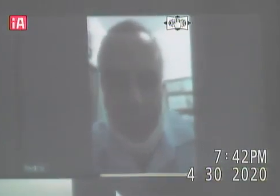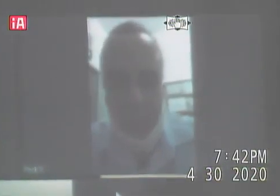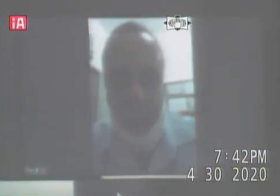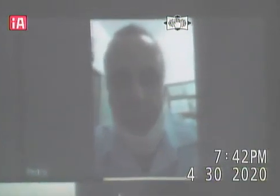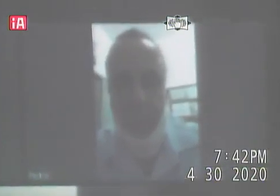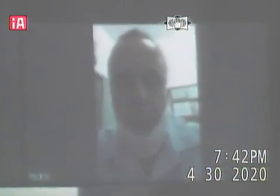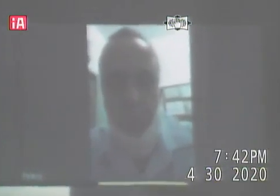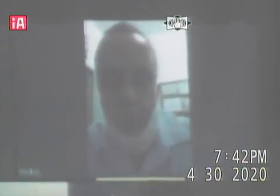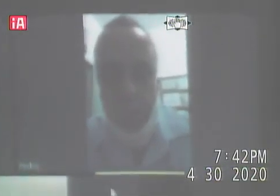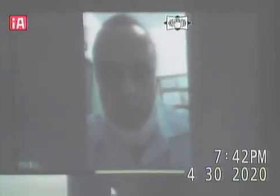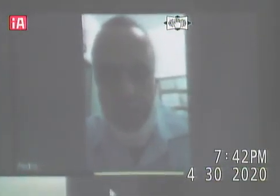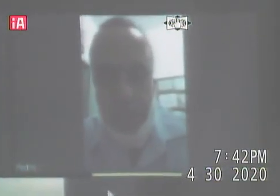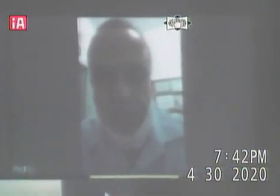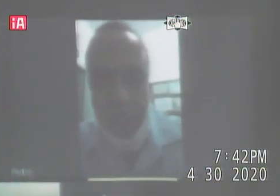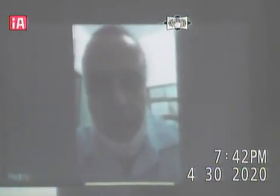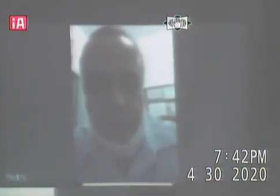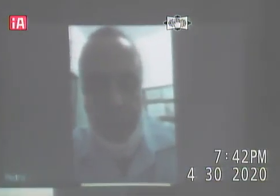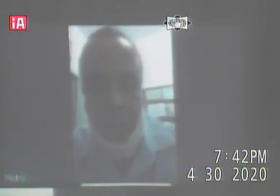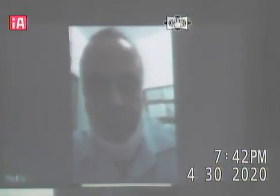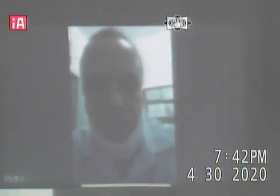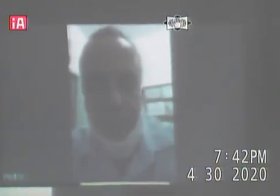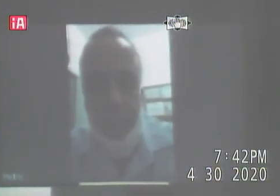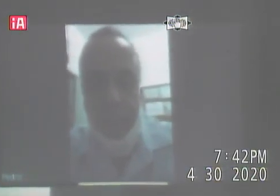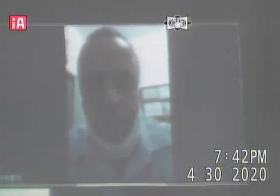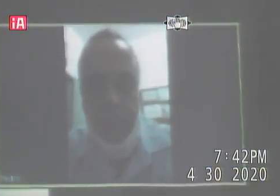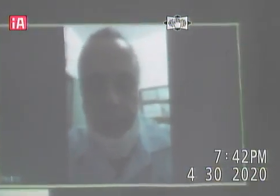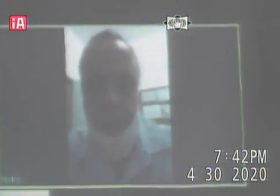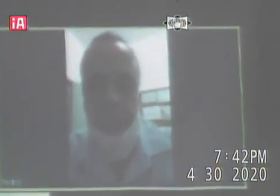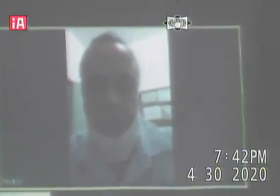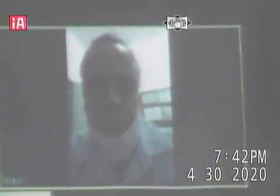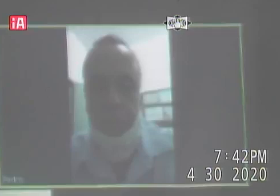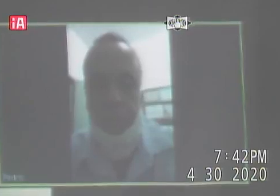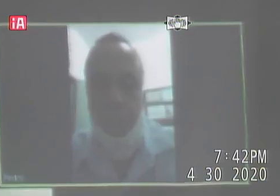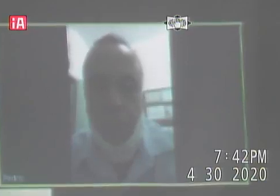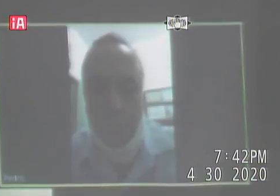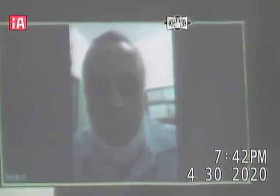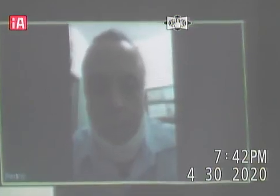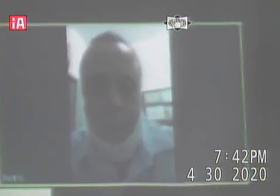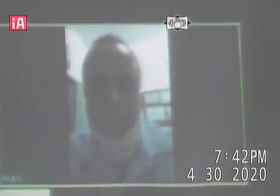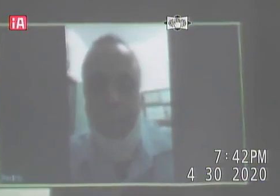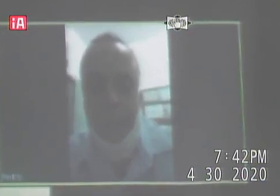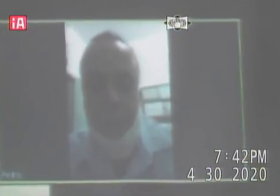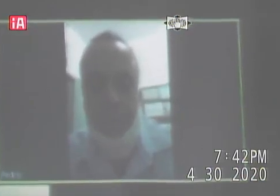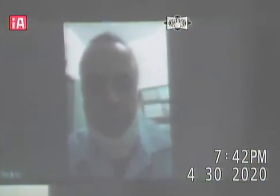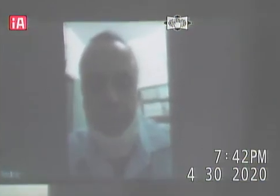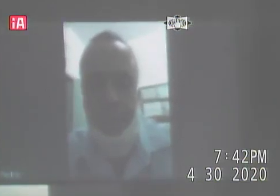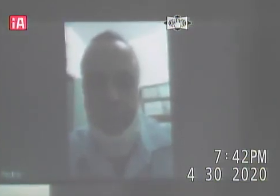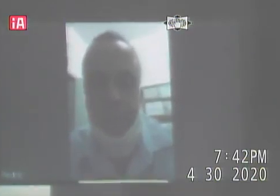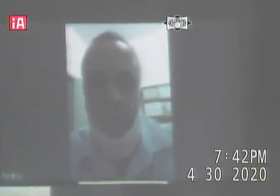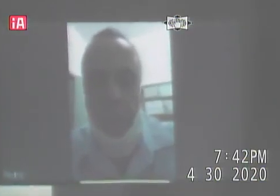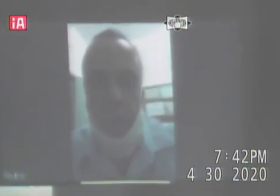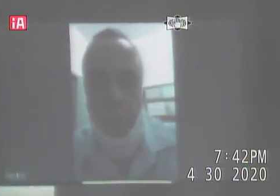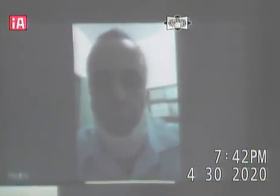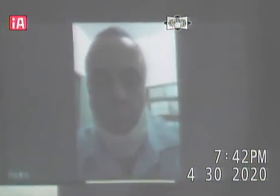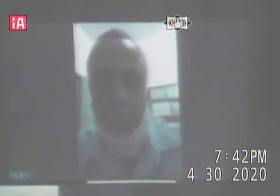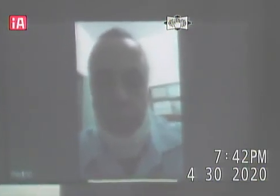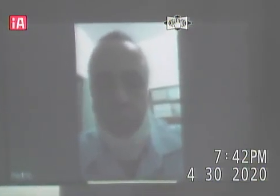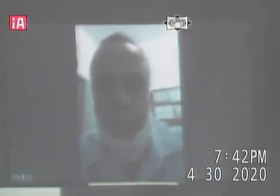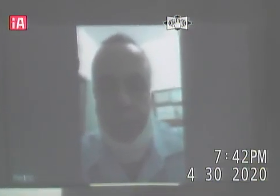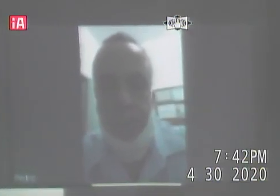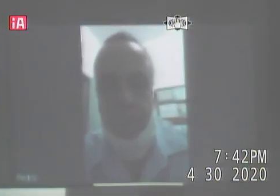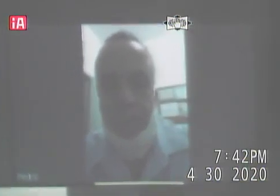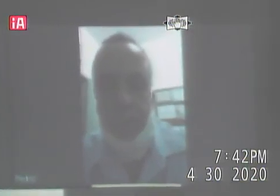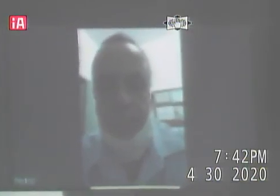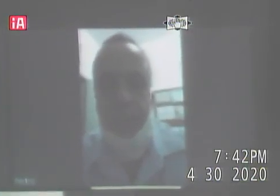porque aqui, homens que estão aqui, empenhados no comando, por